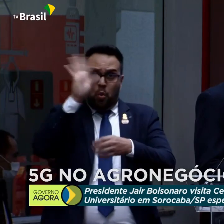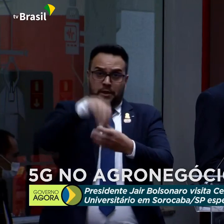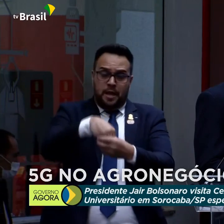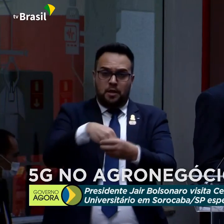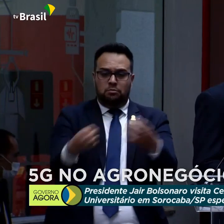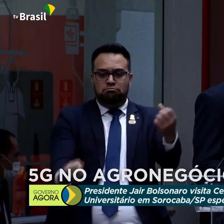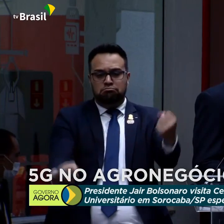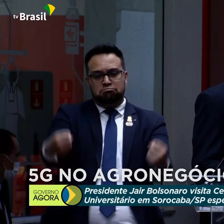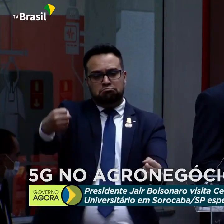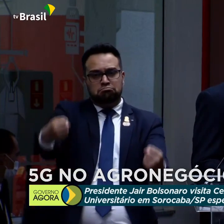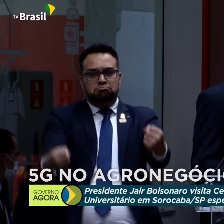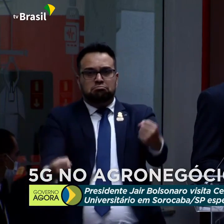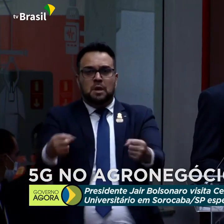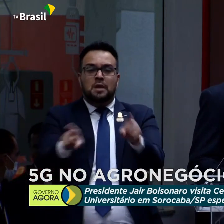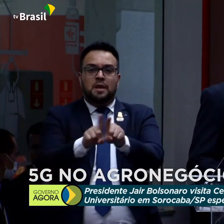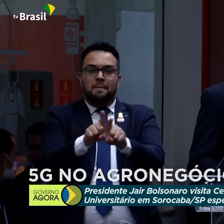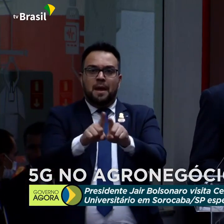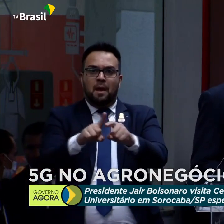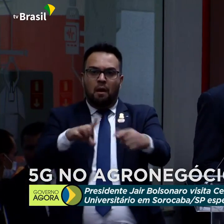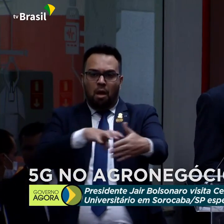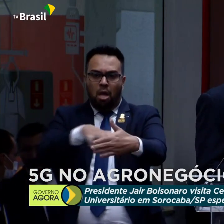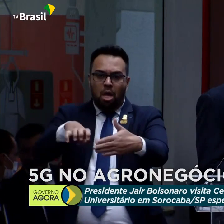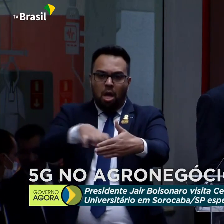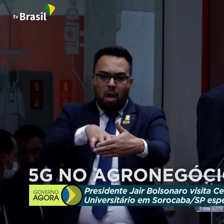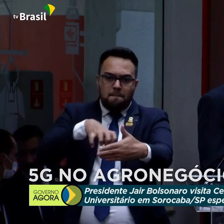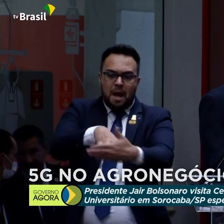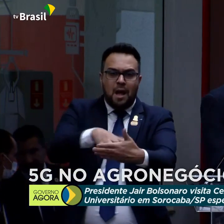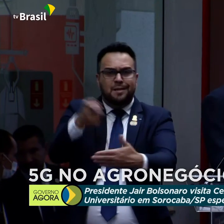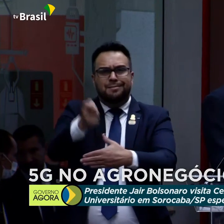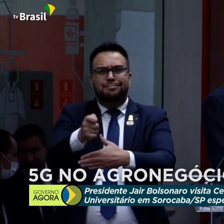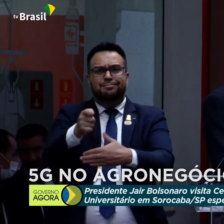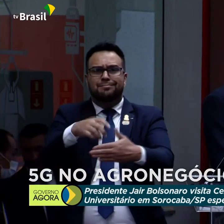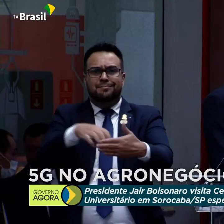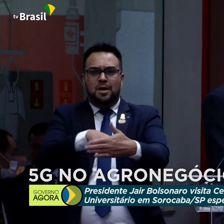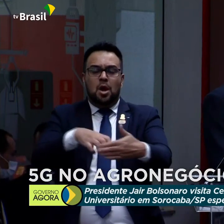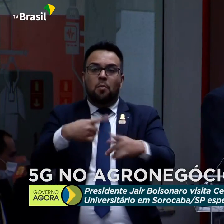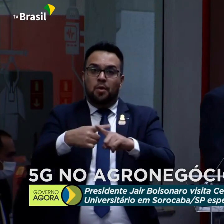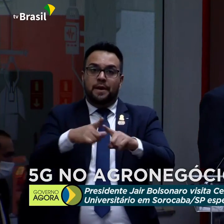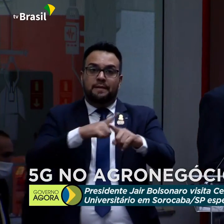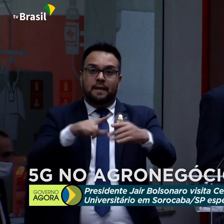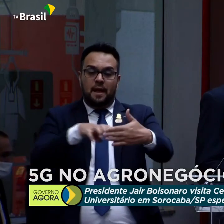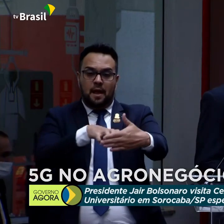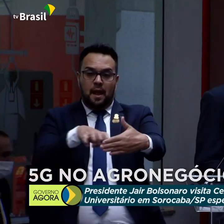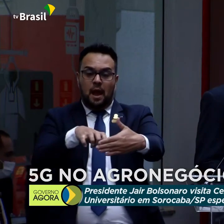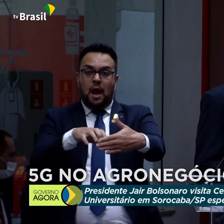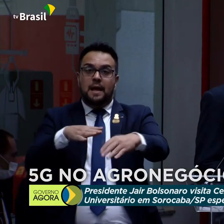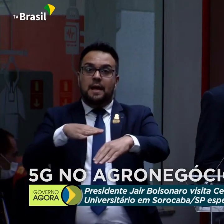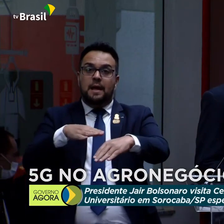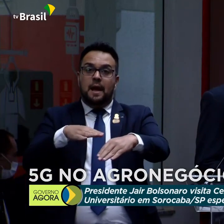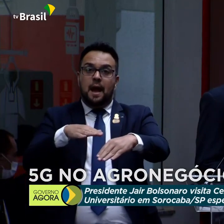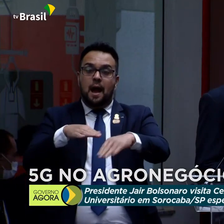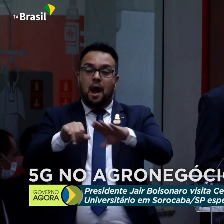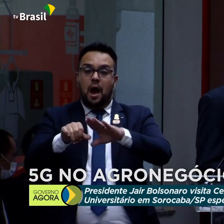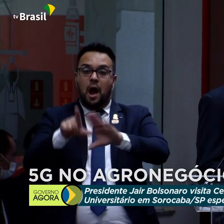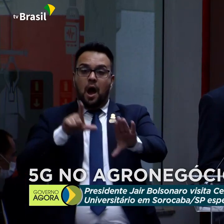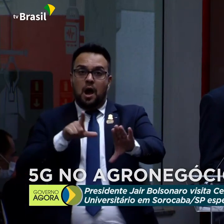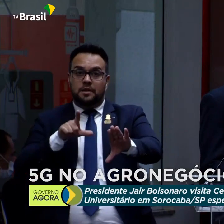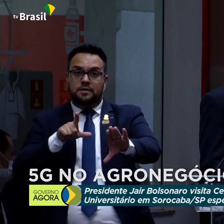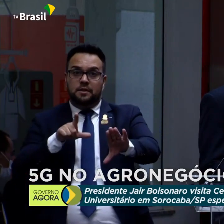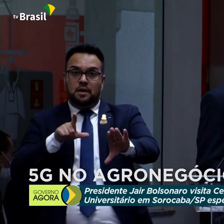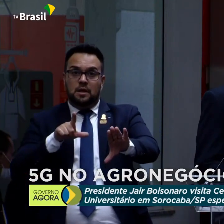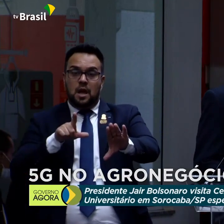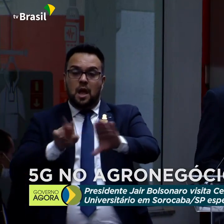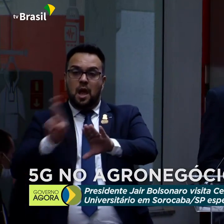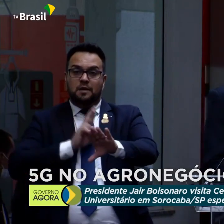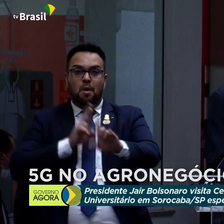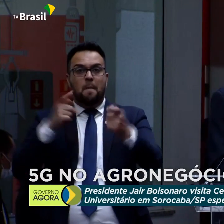bater em nenhuma placa, em nada. Por quê? Porque a latência. A latência é o delay, é o tempo que você, é o tempo de